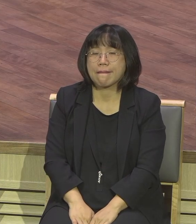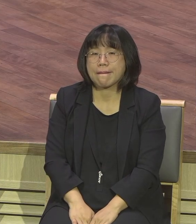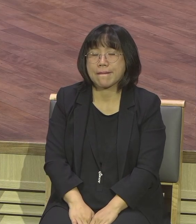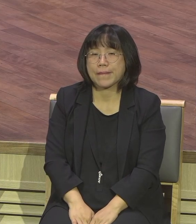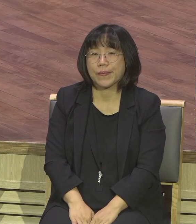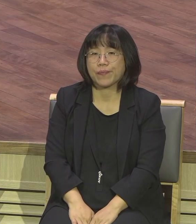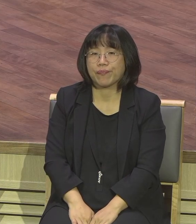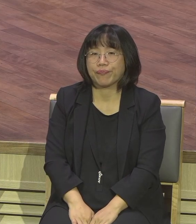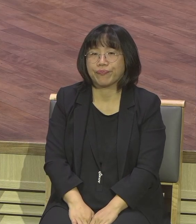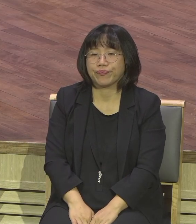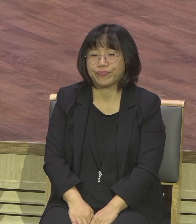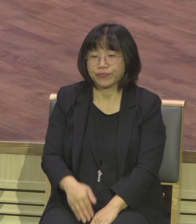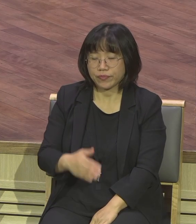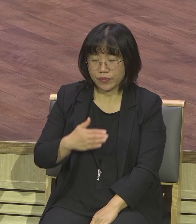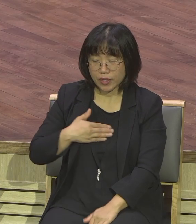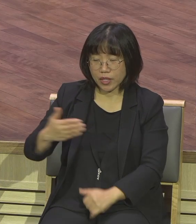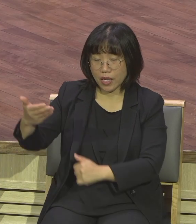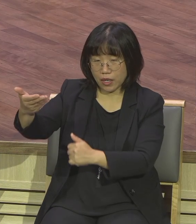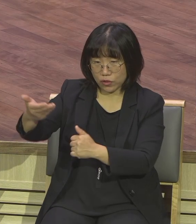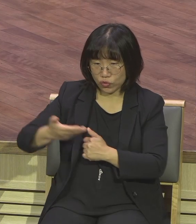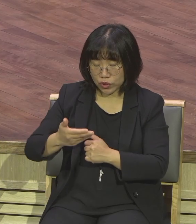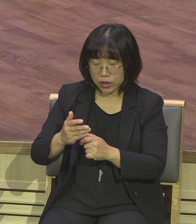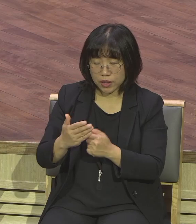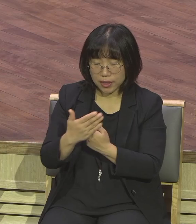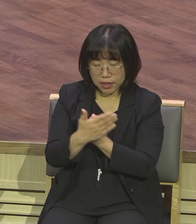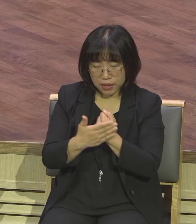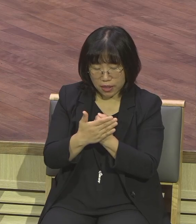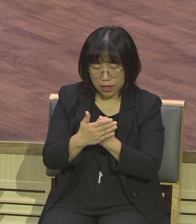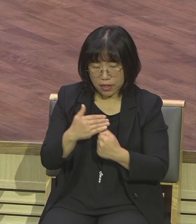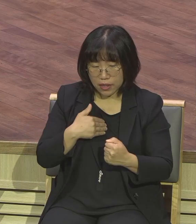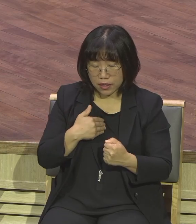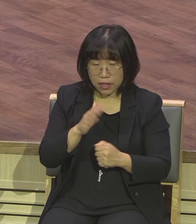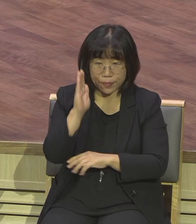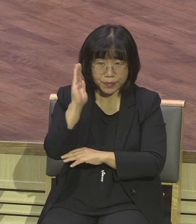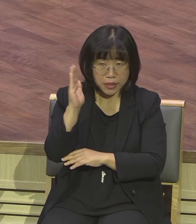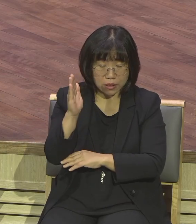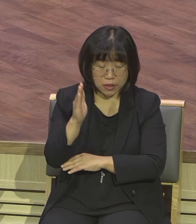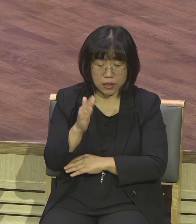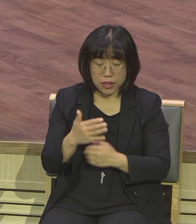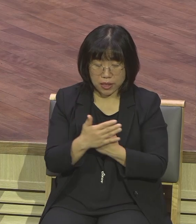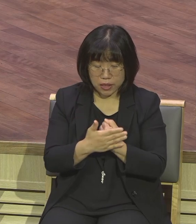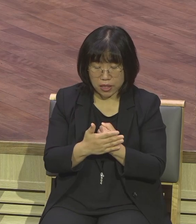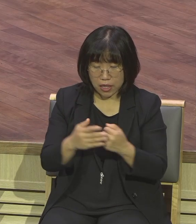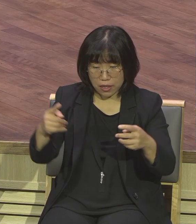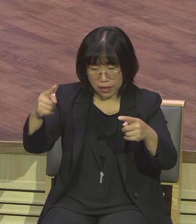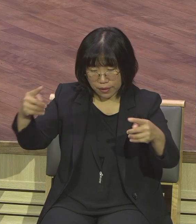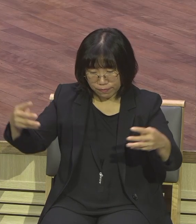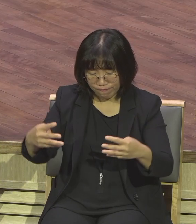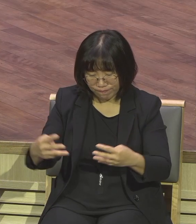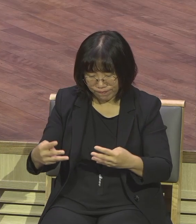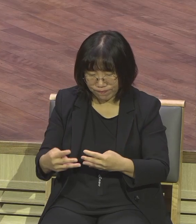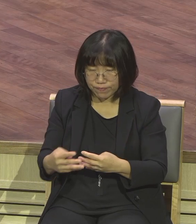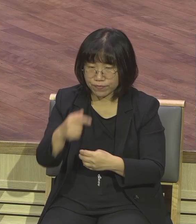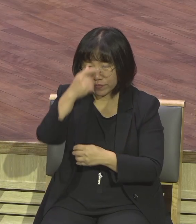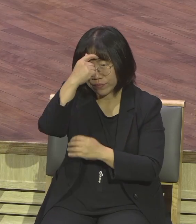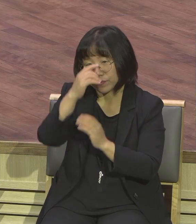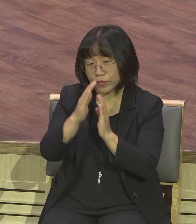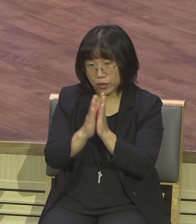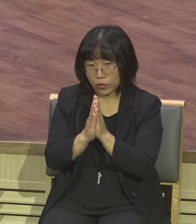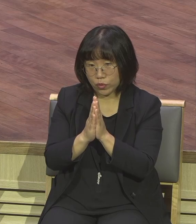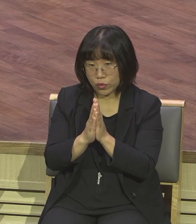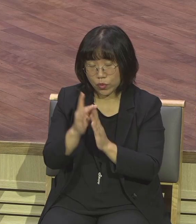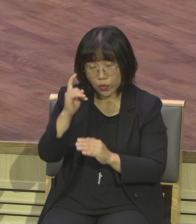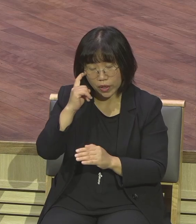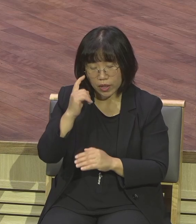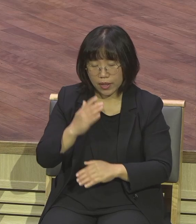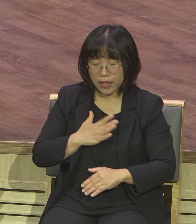가지고 내게 받은 은혜 받을 때 적용할 거 다다다 적으면서 왜 기도합니까? 나의